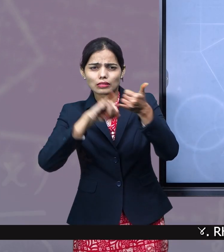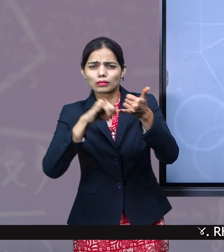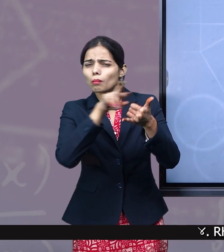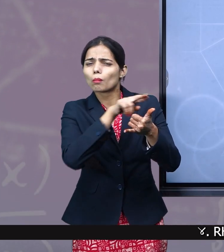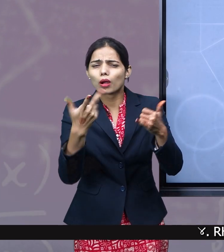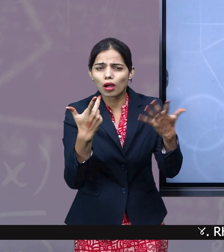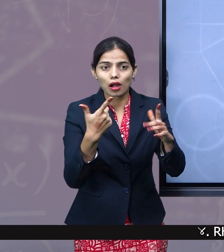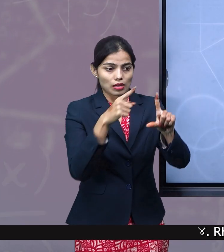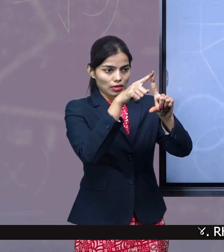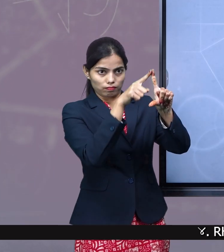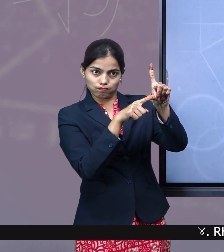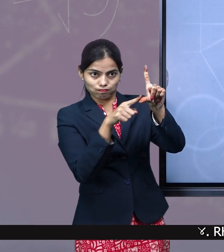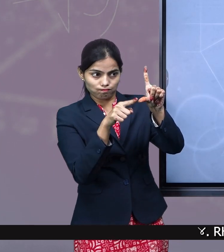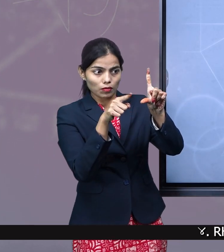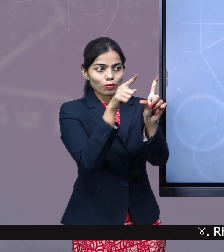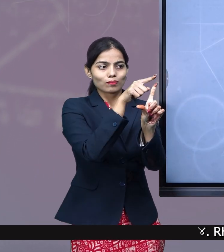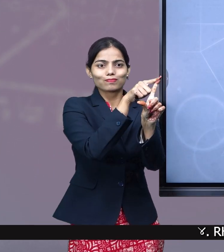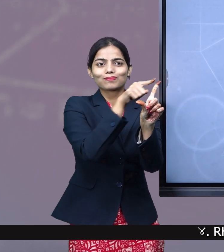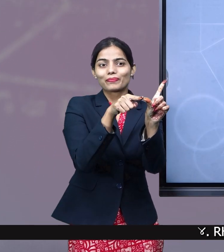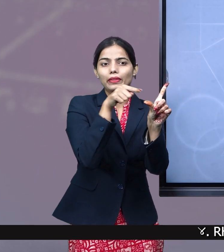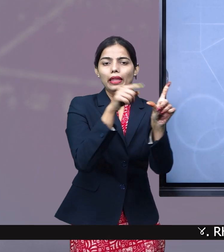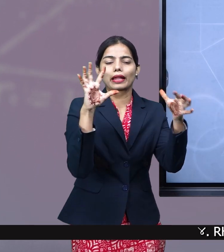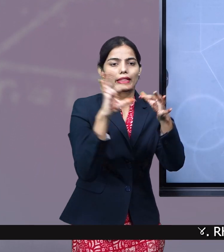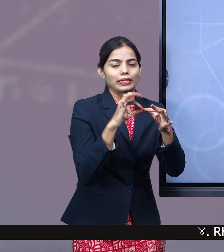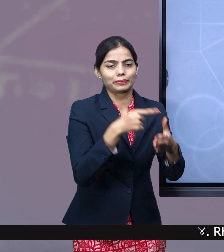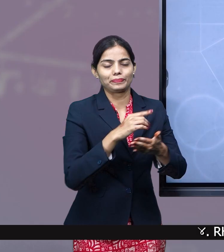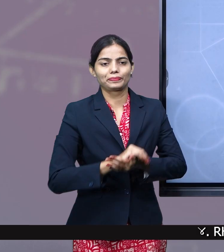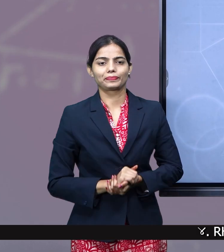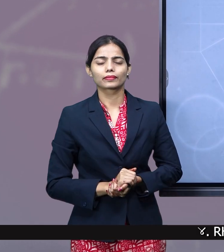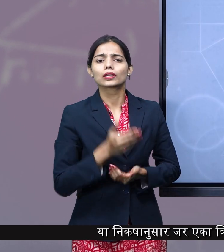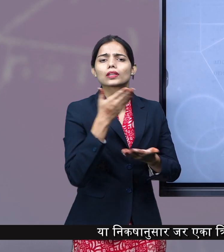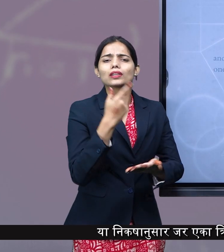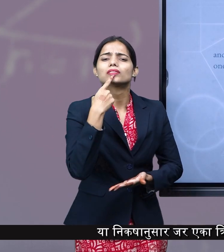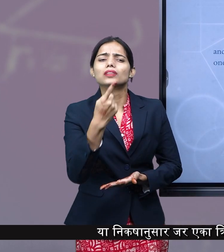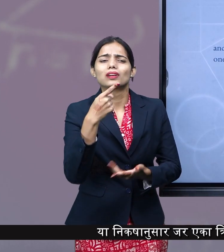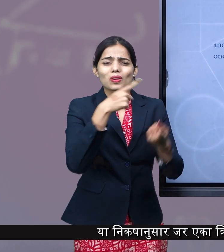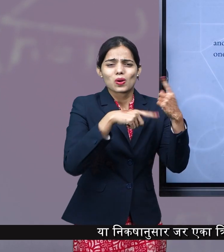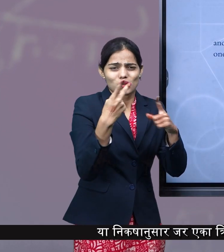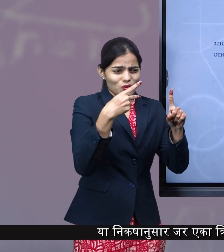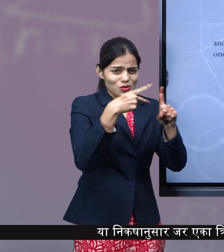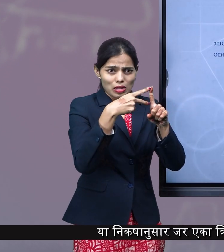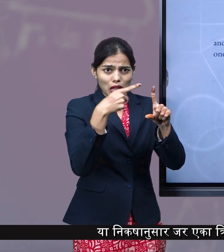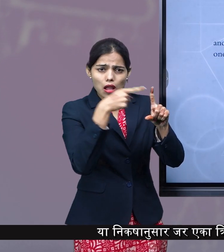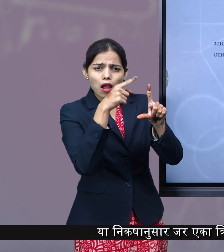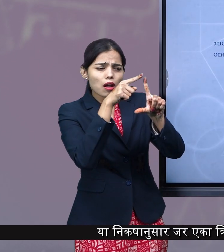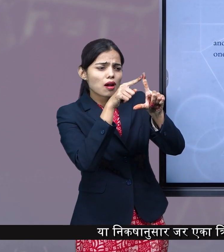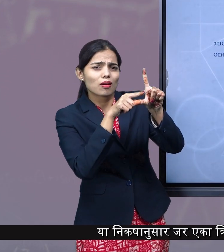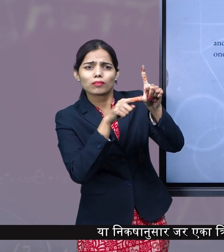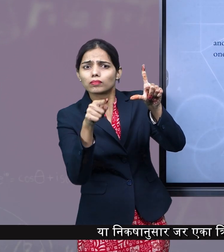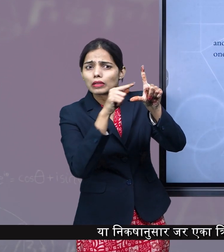चौथा RHS निकष काटकोन कर्ण बाजू. या निकषानुसार जर एका त्रिकोणाचा कर्ण